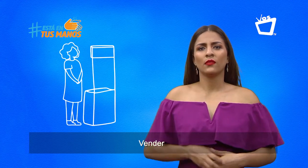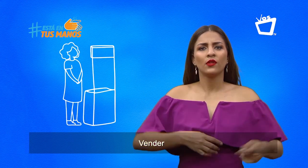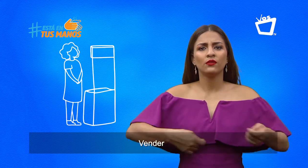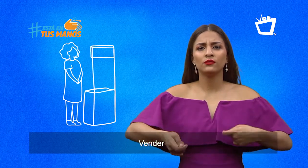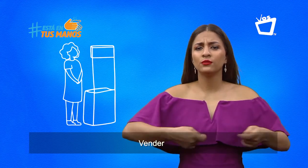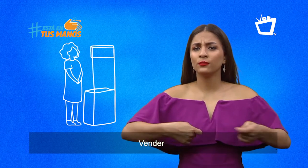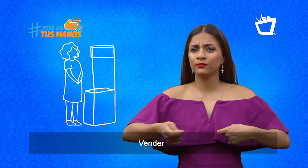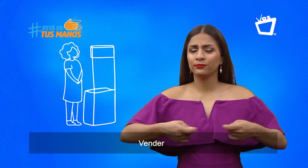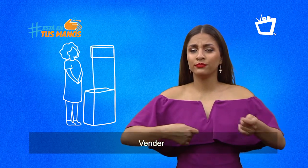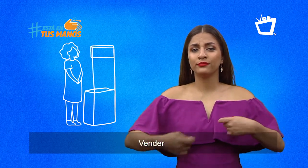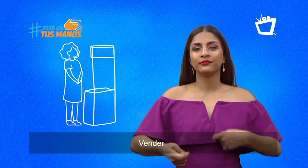bender